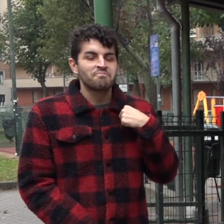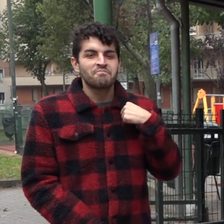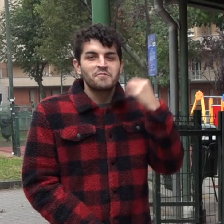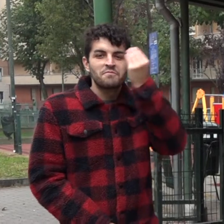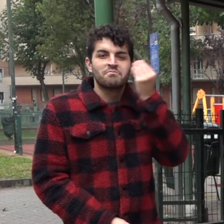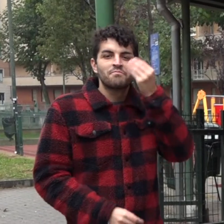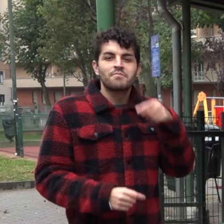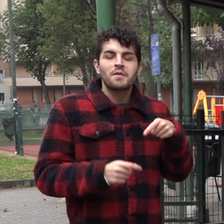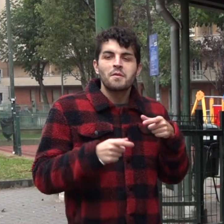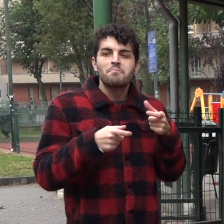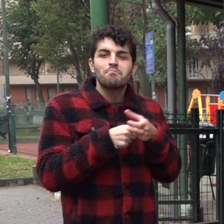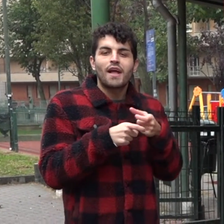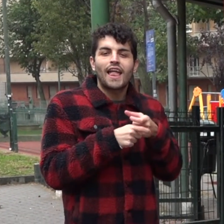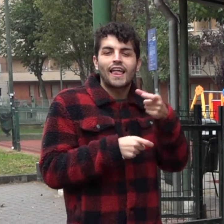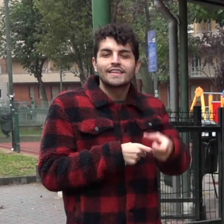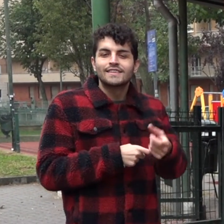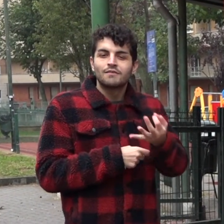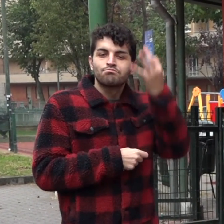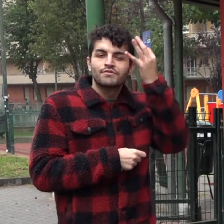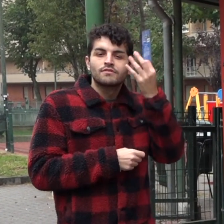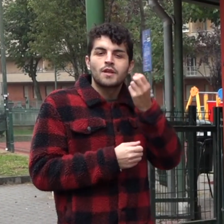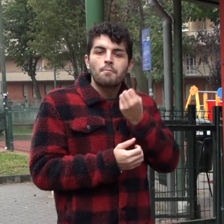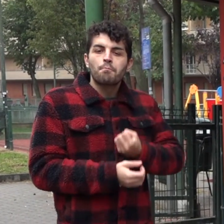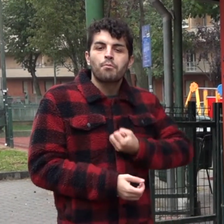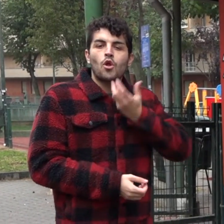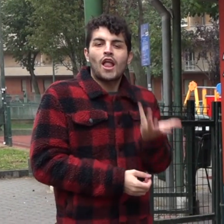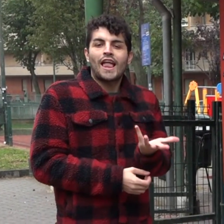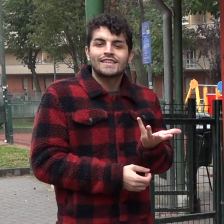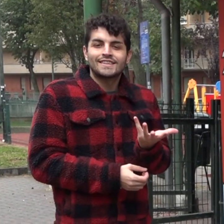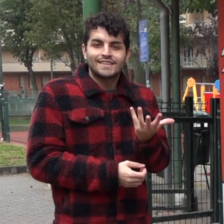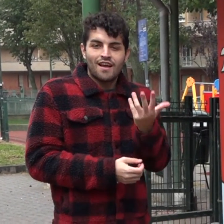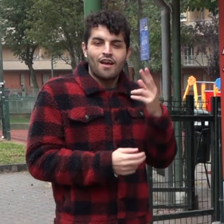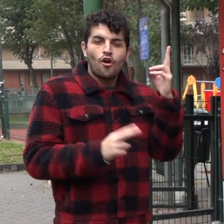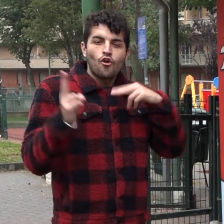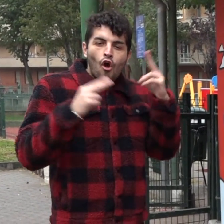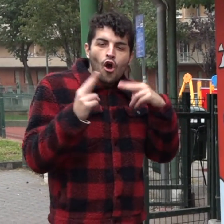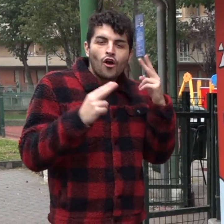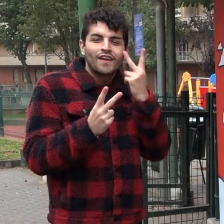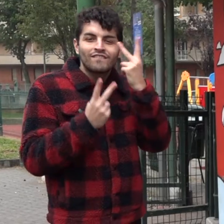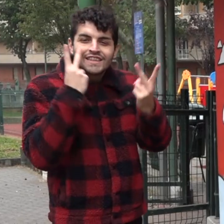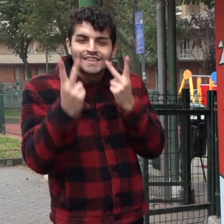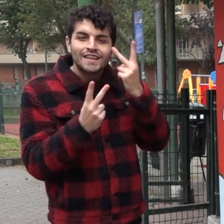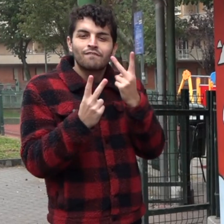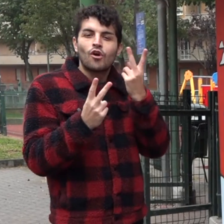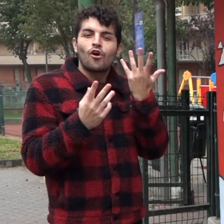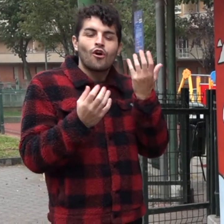Allora sì, in realtà pensavo appunto che fosse un piccolo paese di poesia, coi colori,